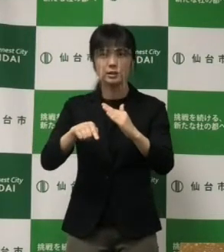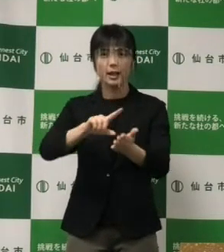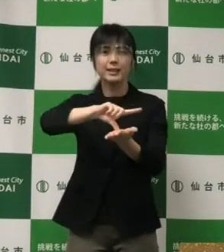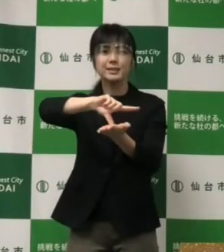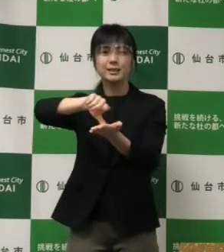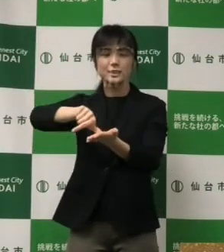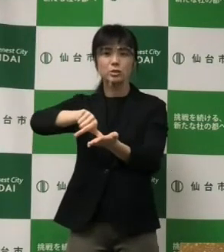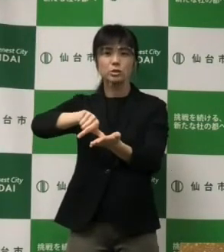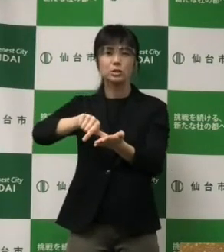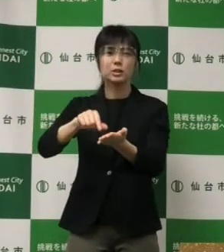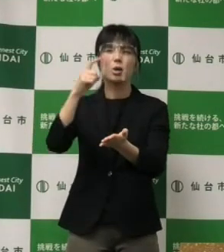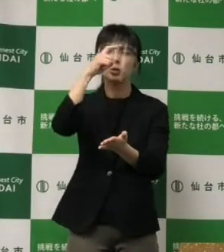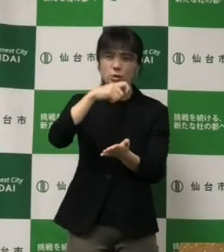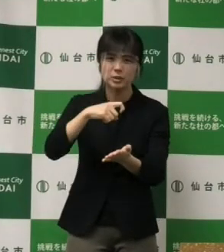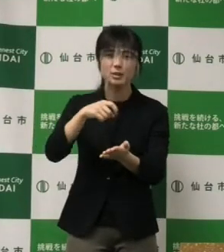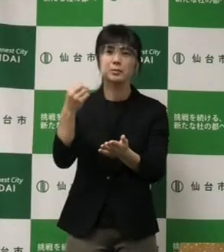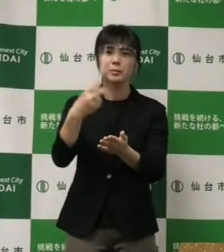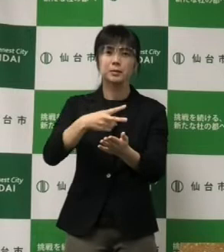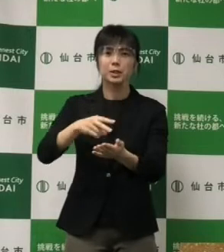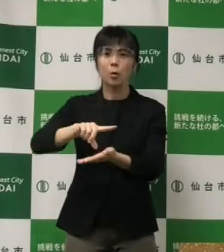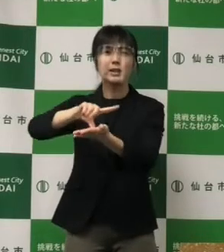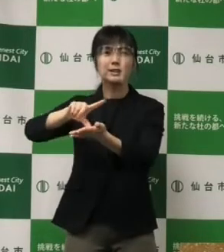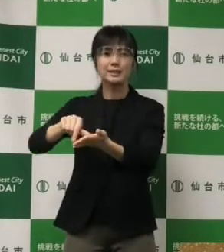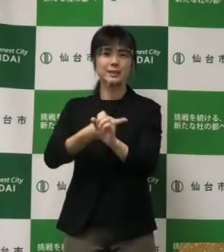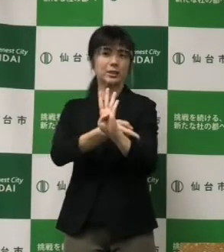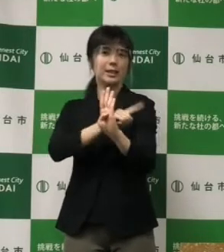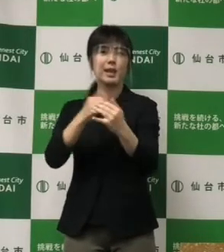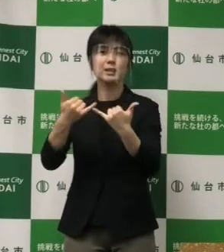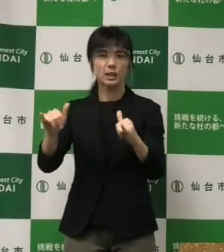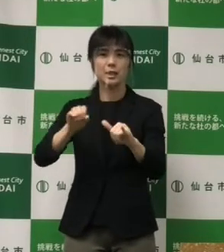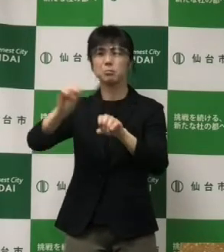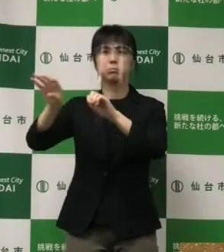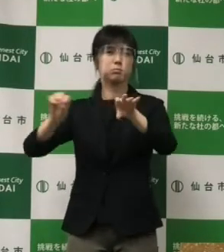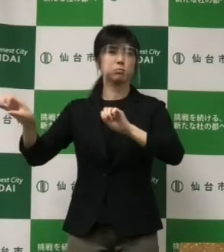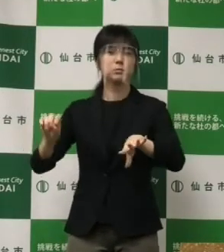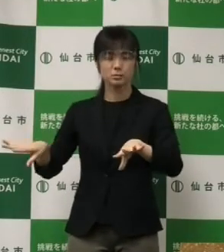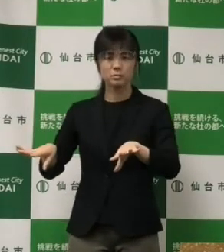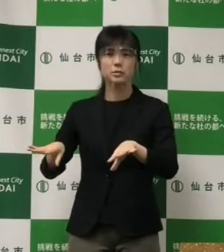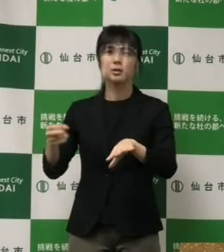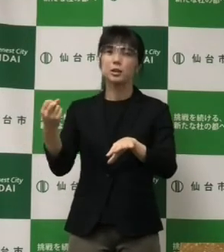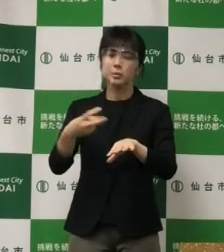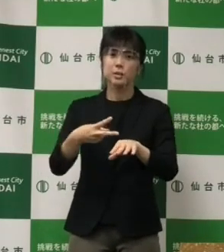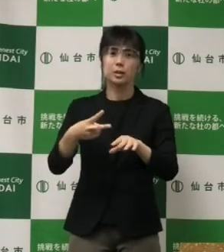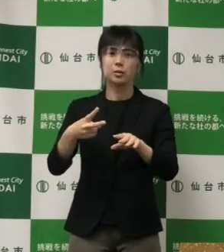そして地権者が分散していたり、また低層階で免震リスク、